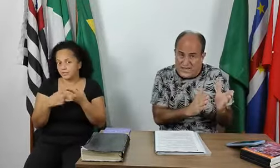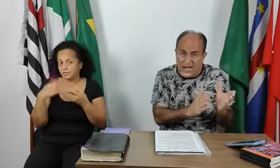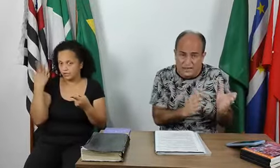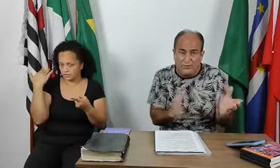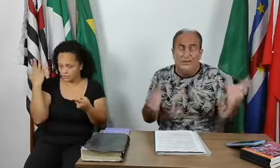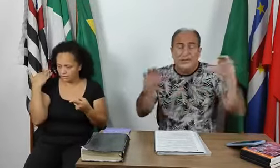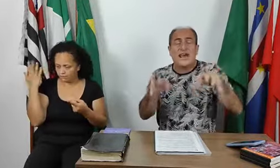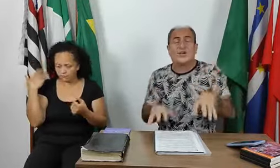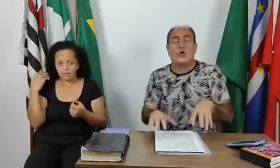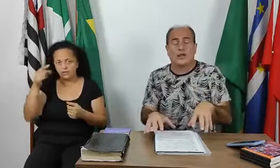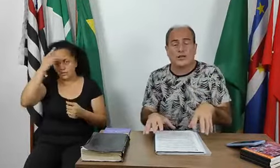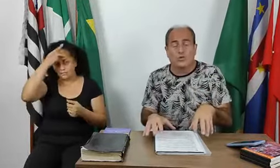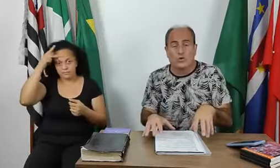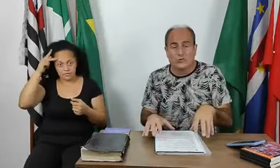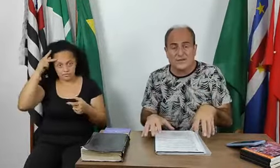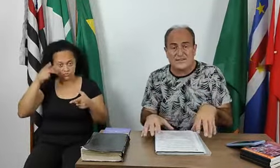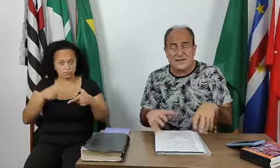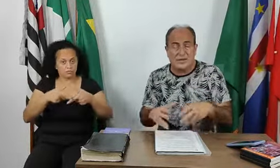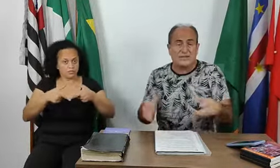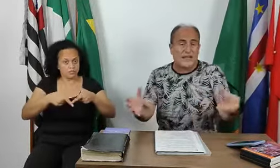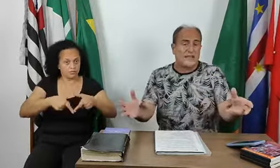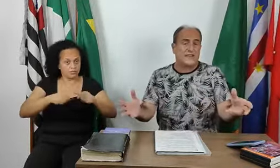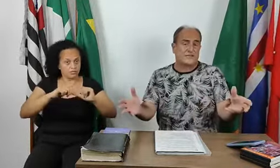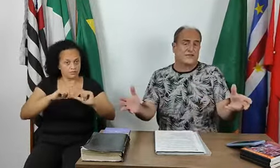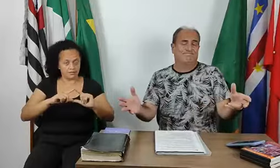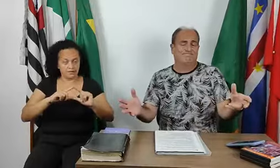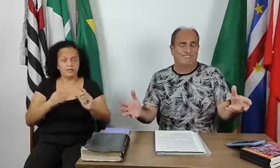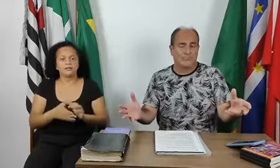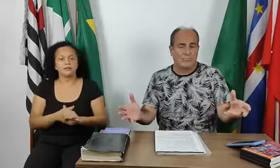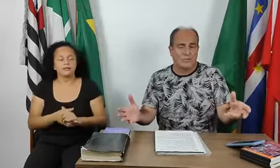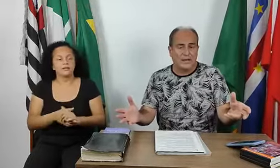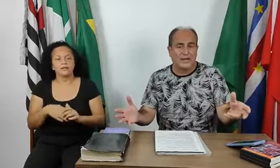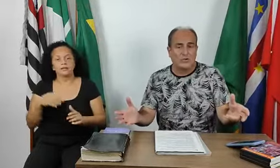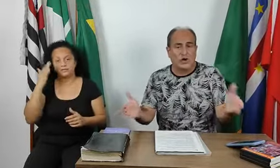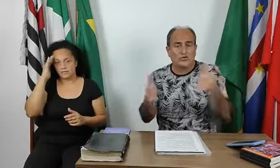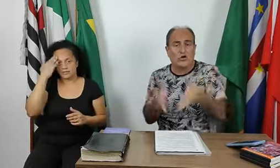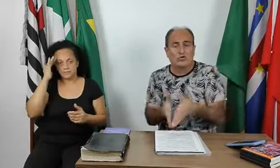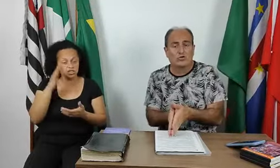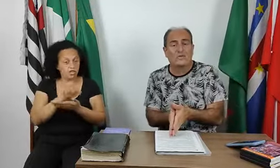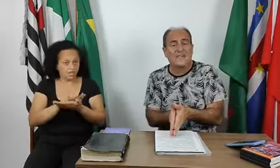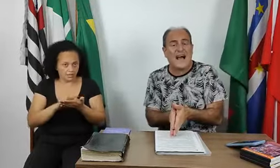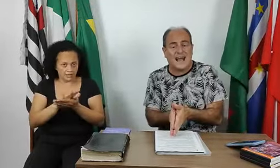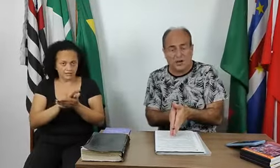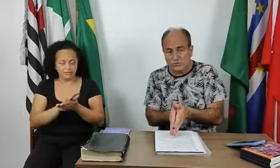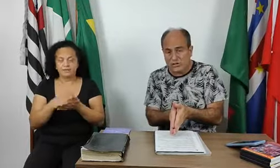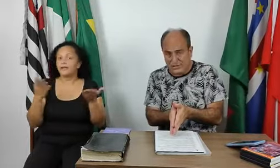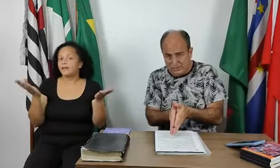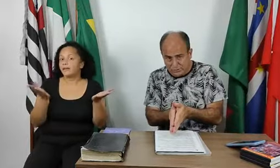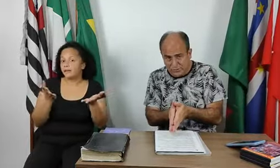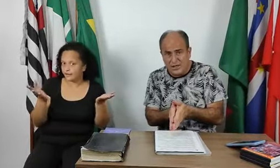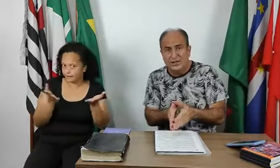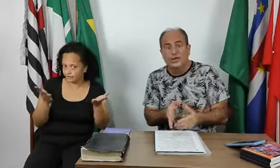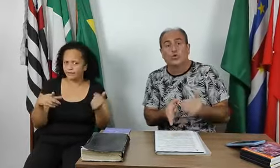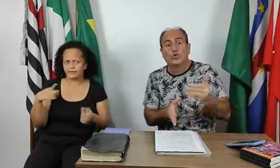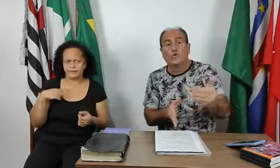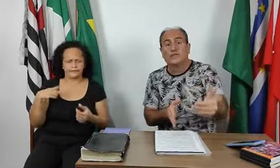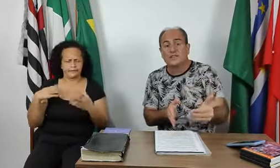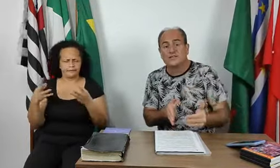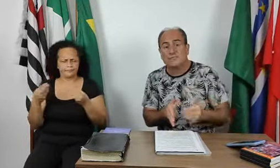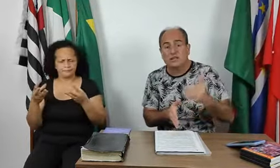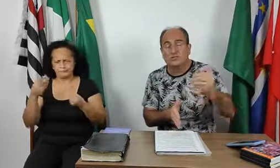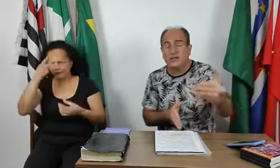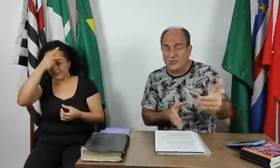de Israel, e agora, no Novo Testamento, a igreja, né? Nós somos o Israel de Deus no